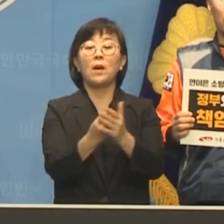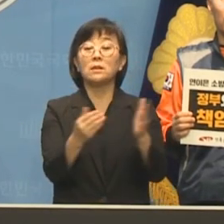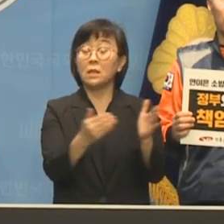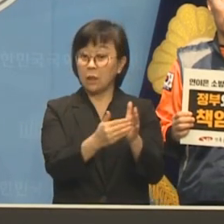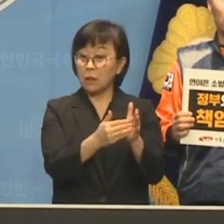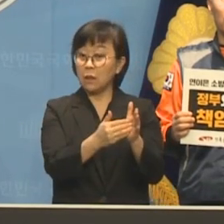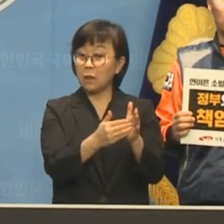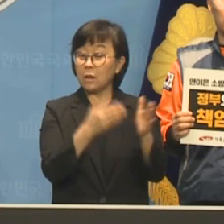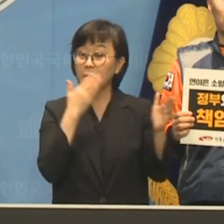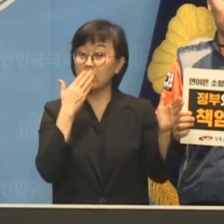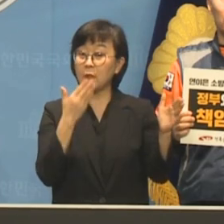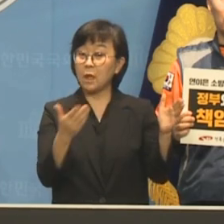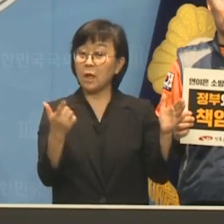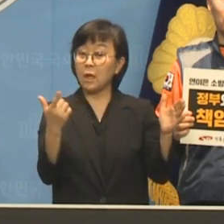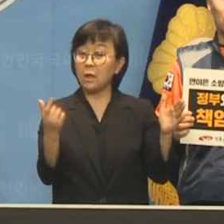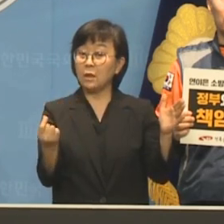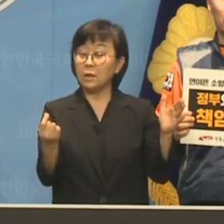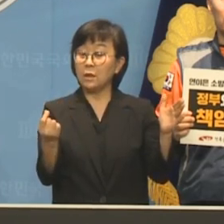되기라도